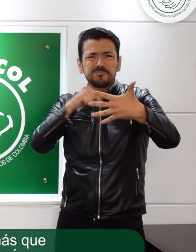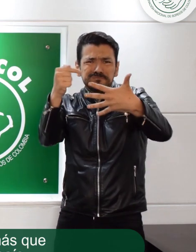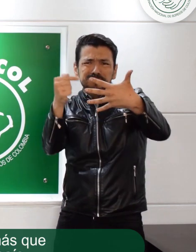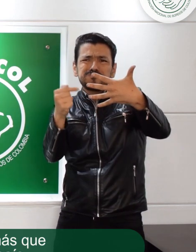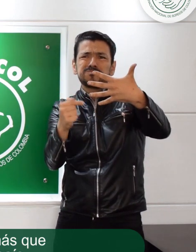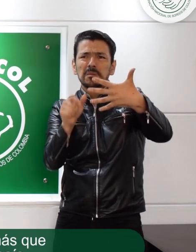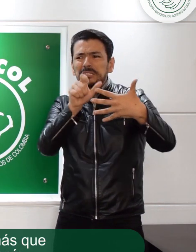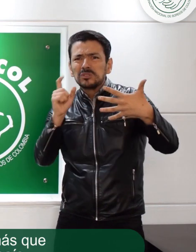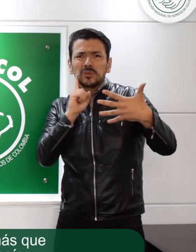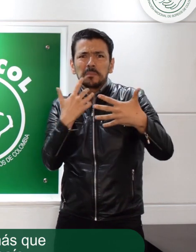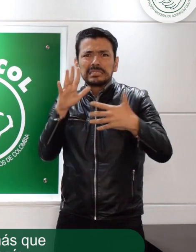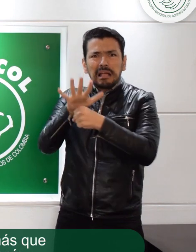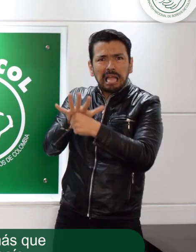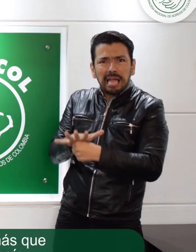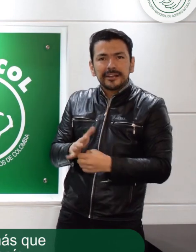excluidos en el país.